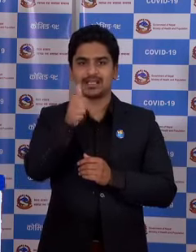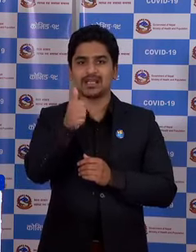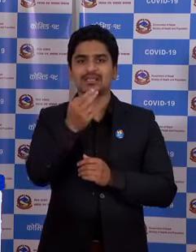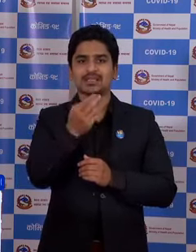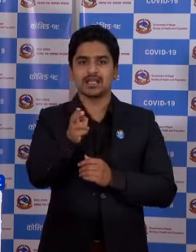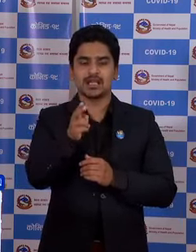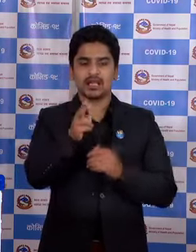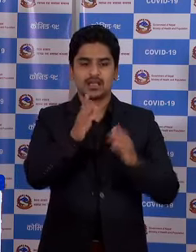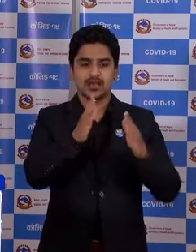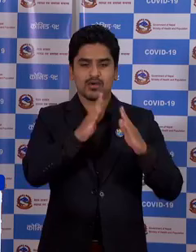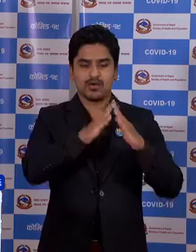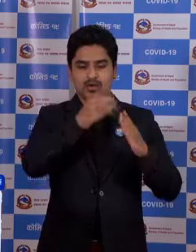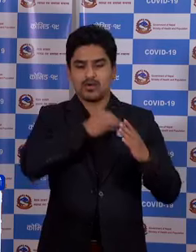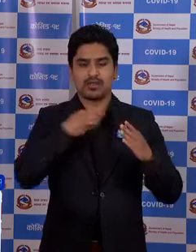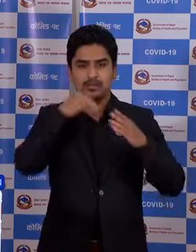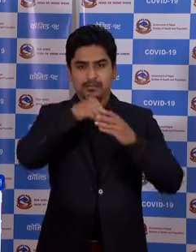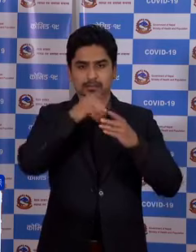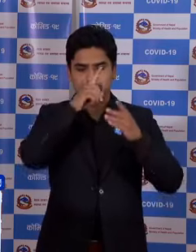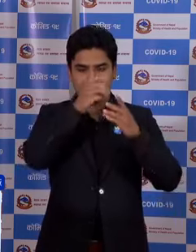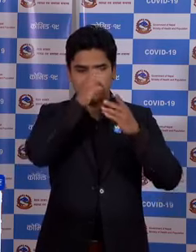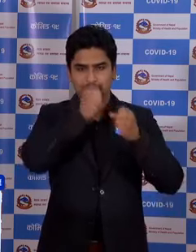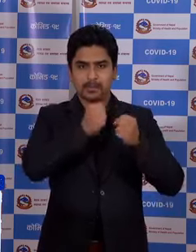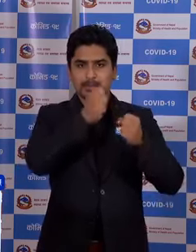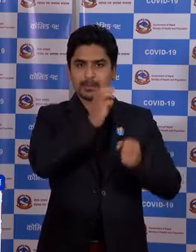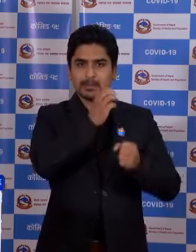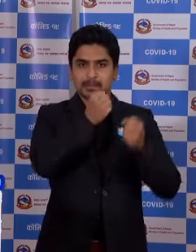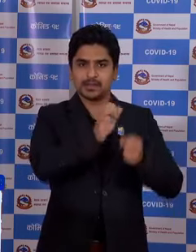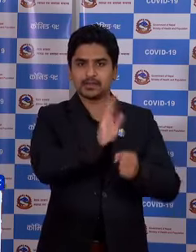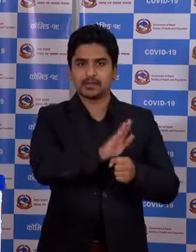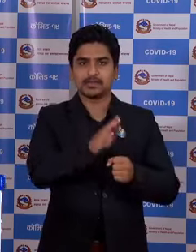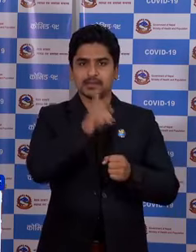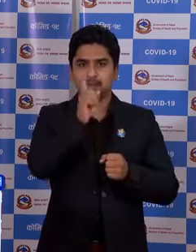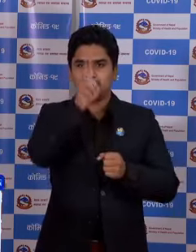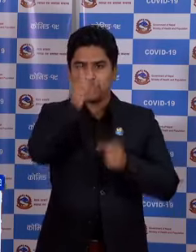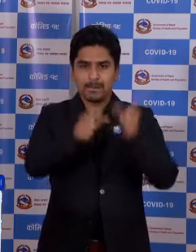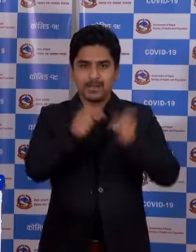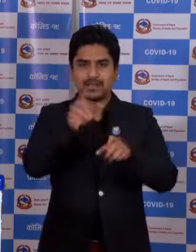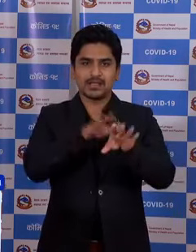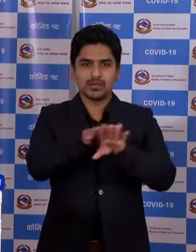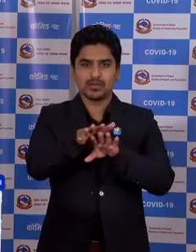346 आइसोलेसनमा रहनुभएको छ। आइसोलेसनमा रहेका व्यक्तिहरू